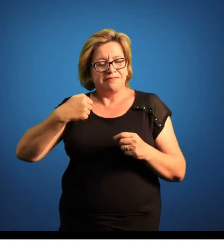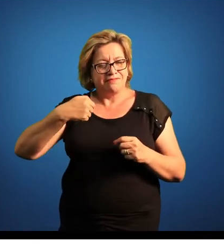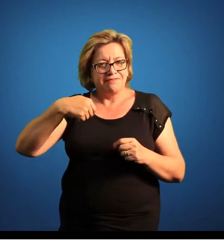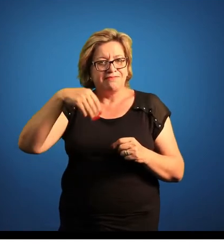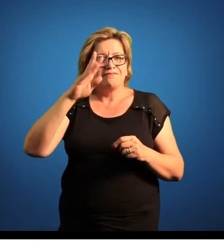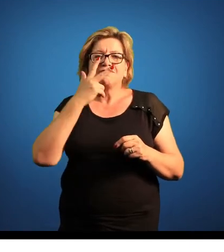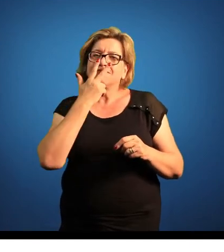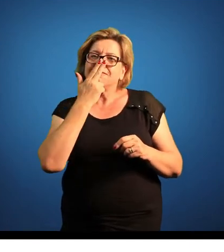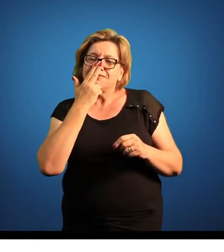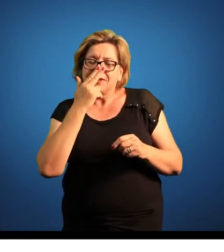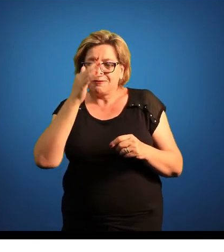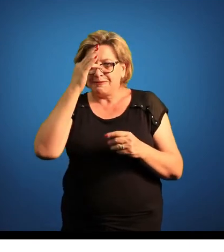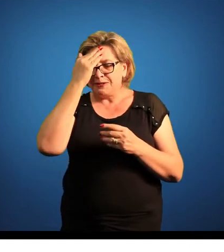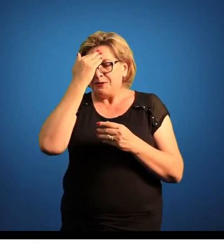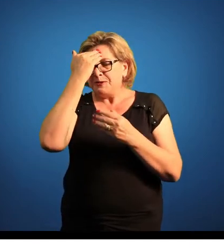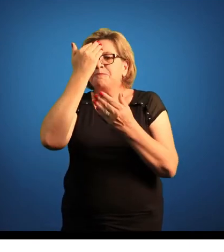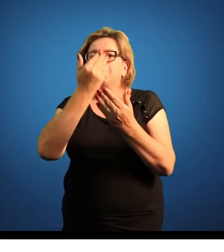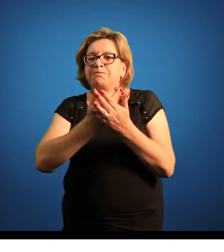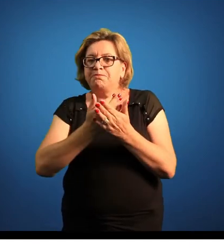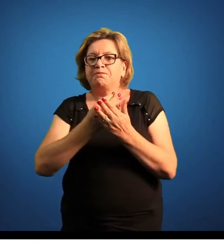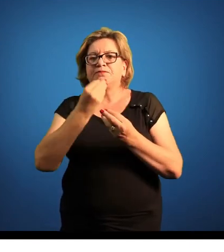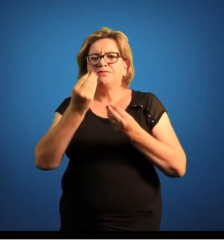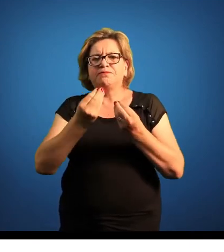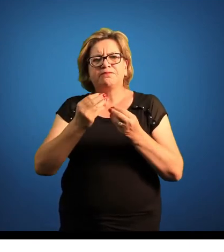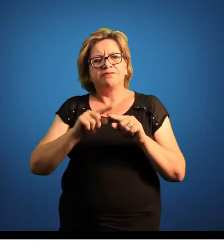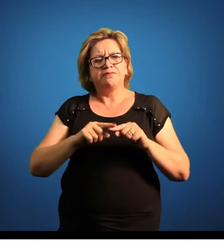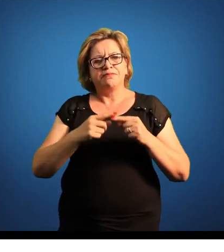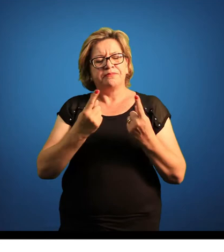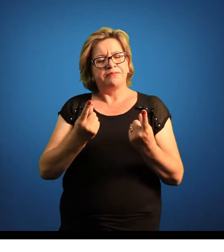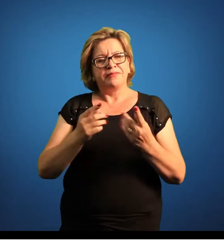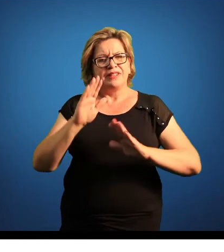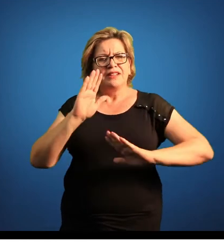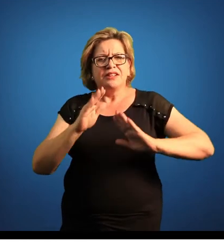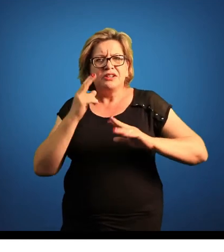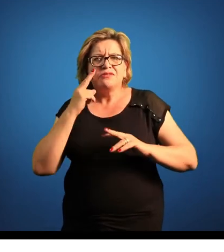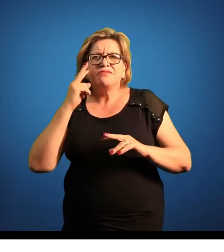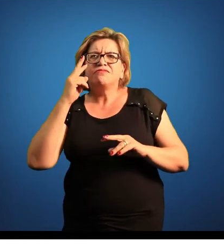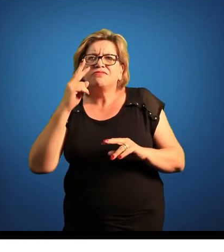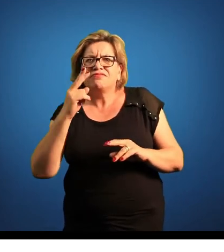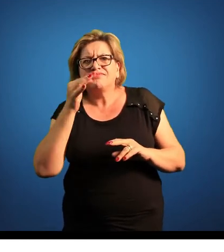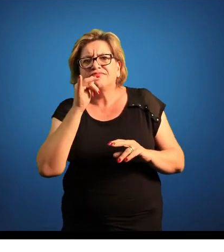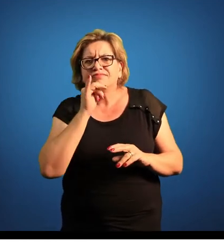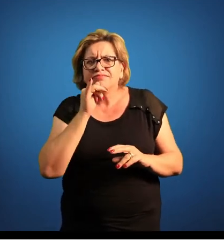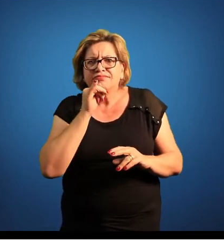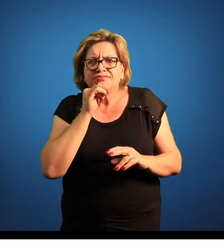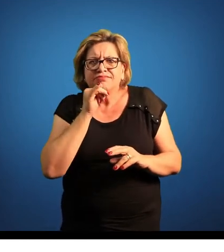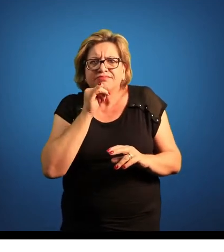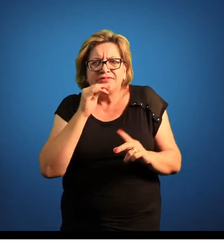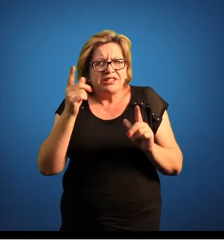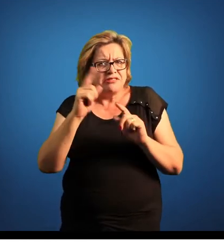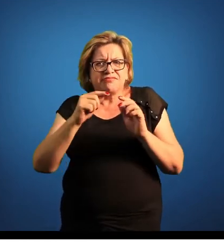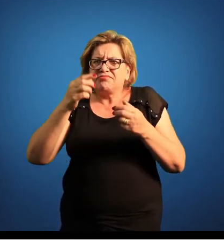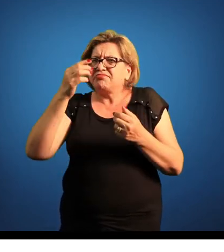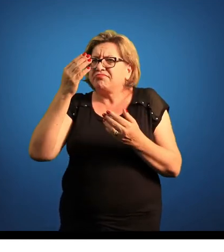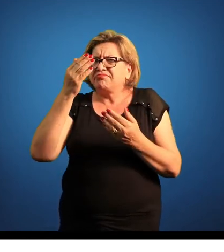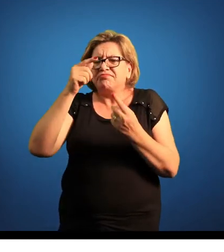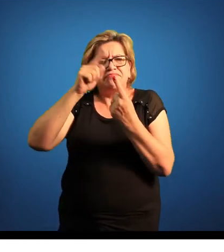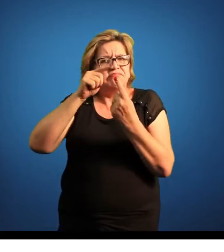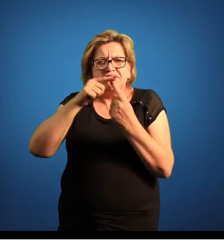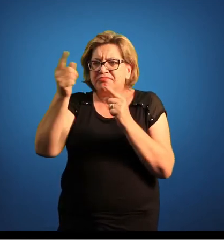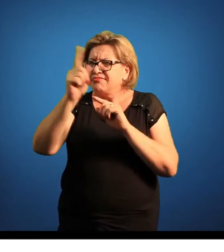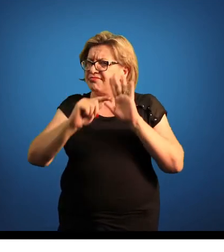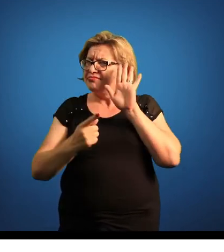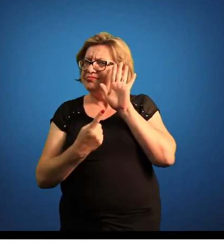mais confiável. Aí você vai falar assim, professor, eu acabei de ver um exemplo onde a média não representa bem esse conjunto de